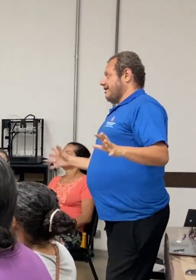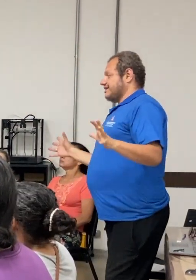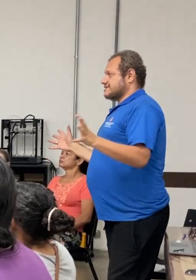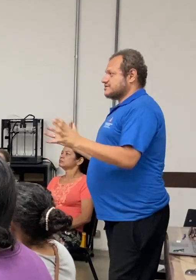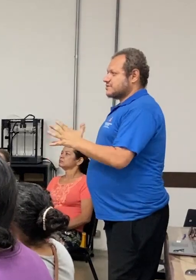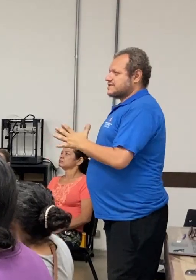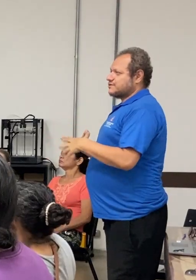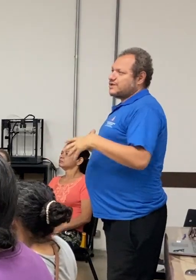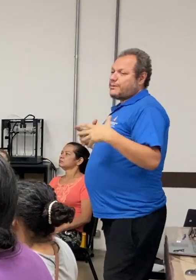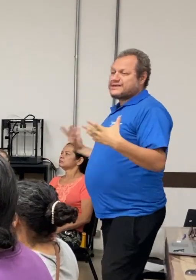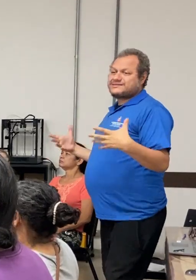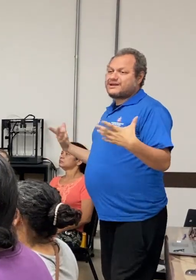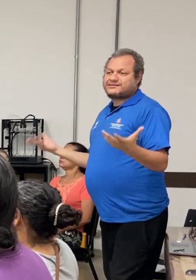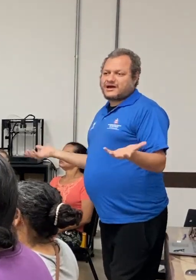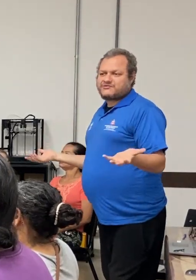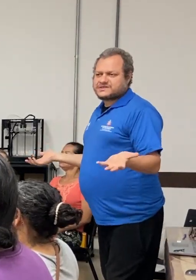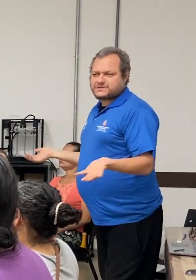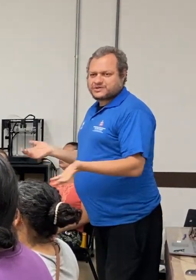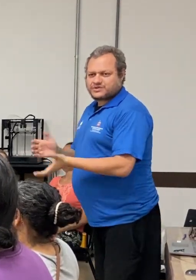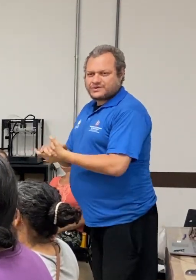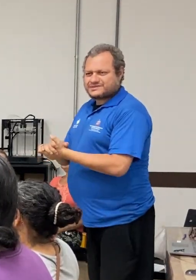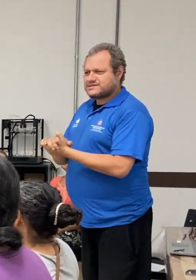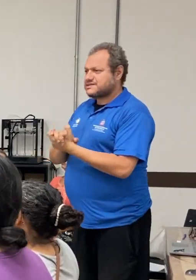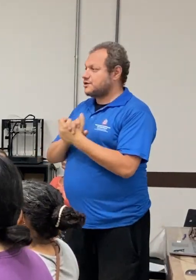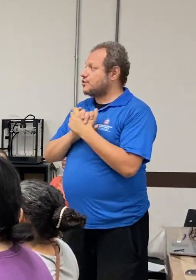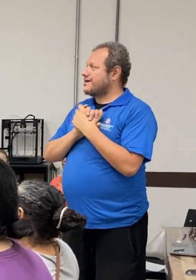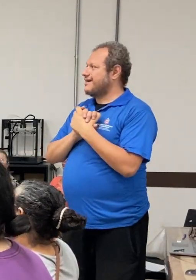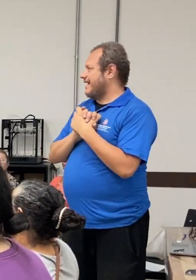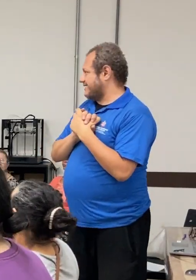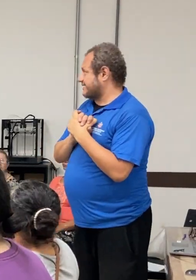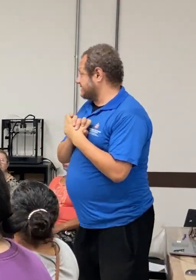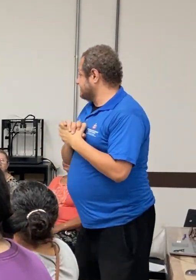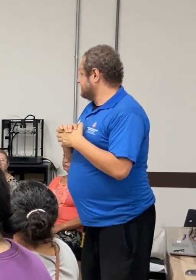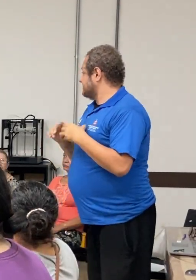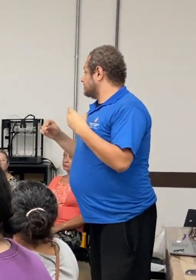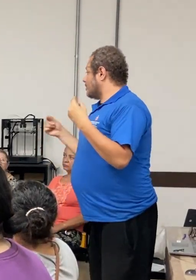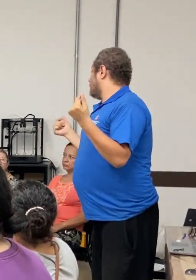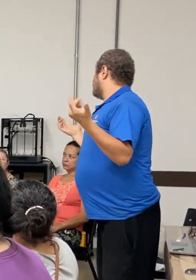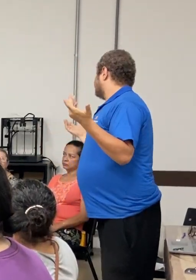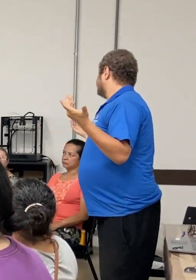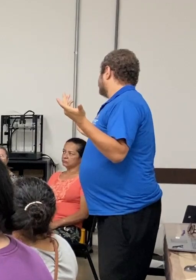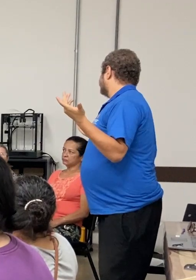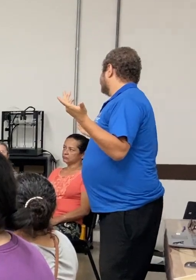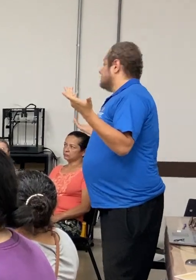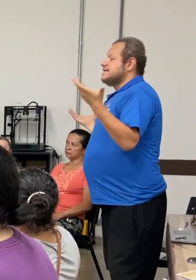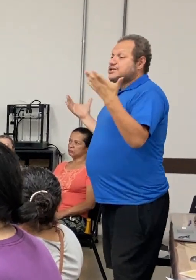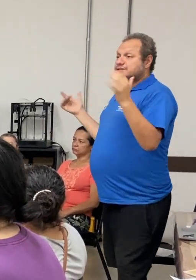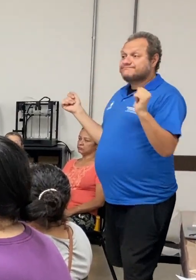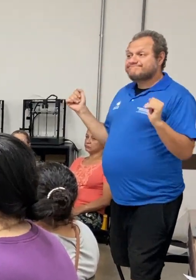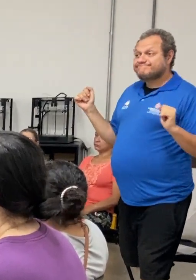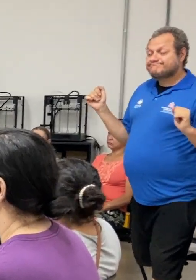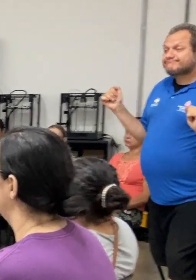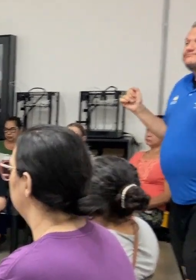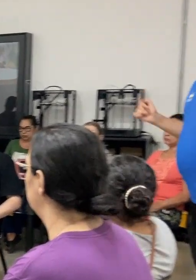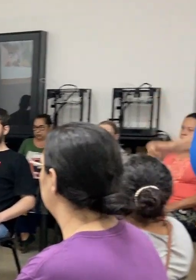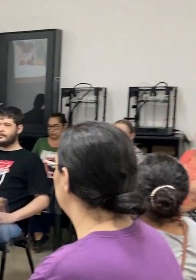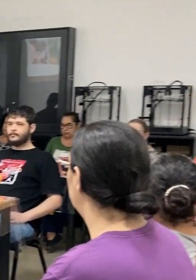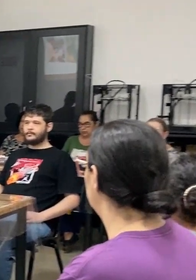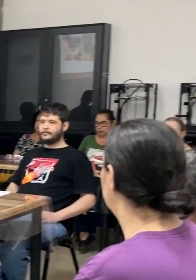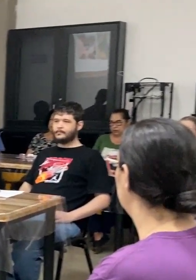deles, tal, essa coisa toda, como é que se tratavam essas pessoas nesse lugar? Como? Eles pensavam que o